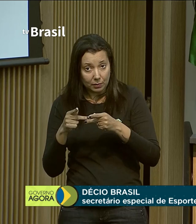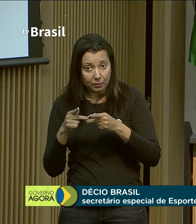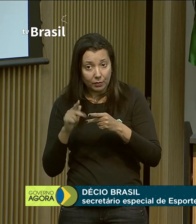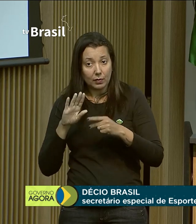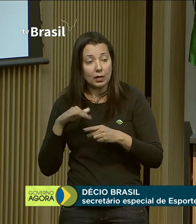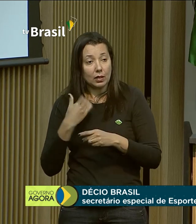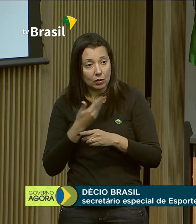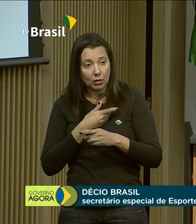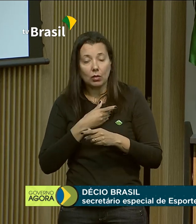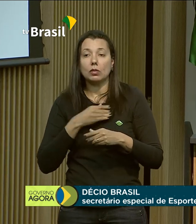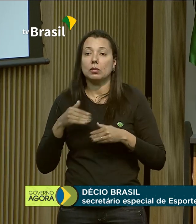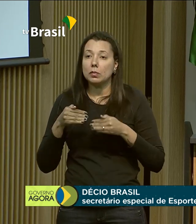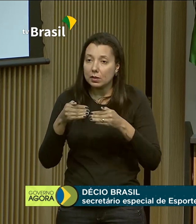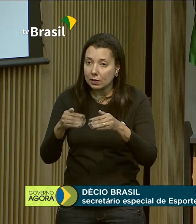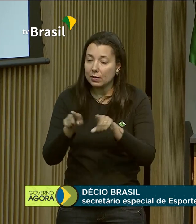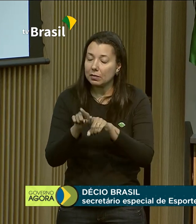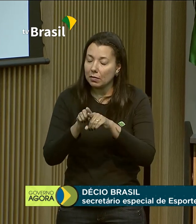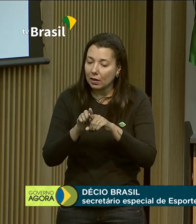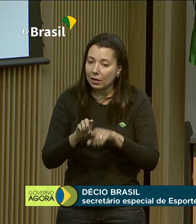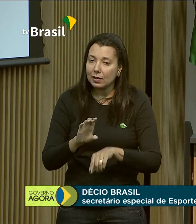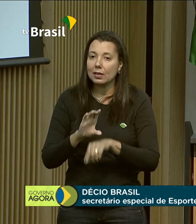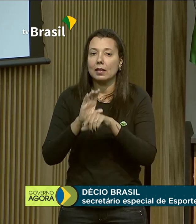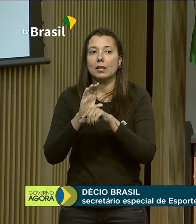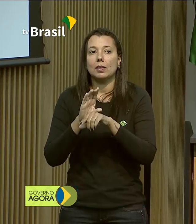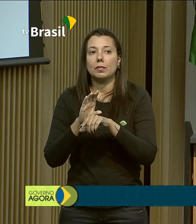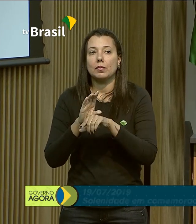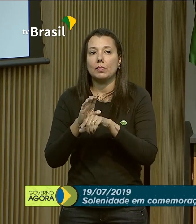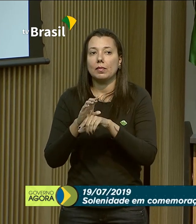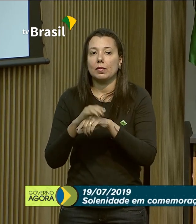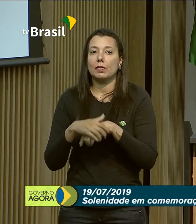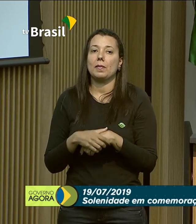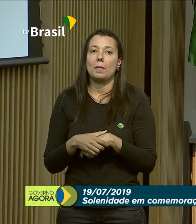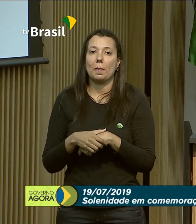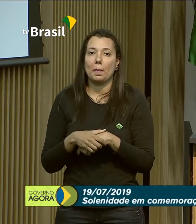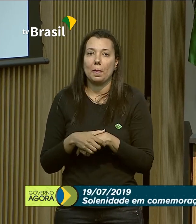e visita as instalações do Ministério da Cidadania. É que você é general, sou